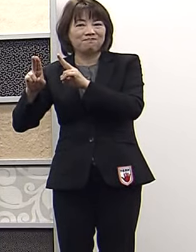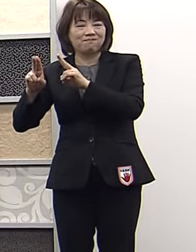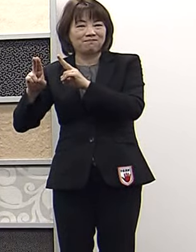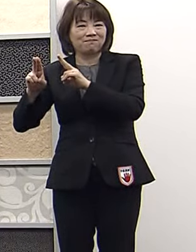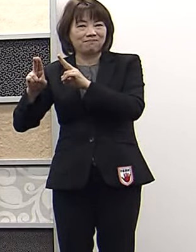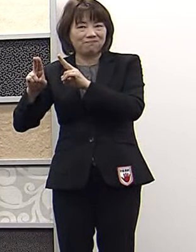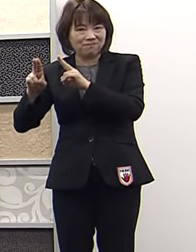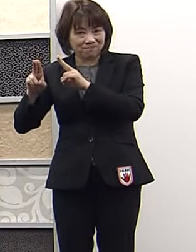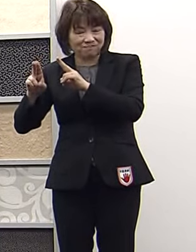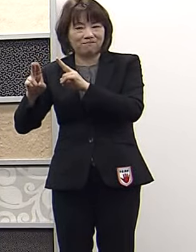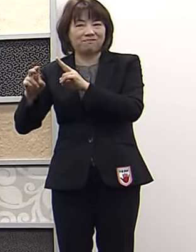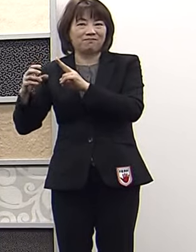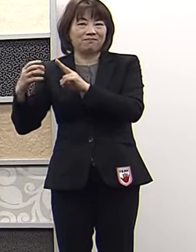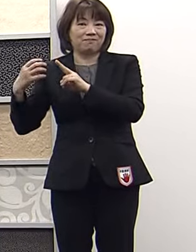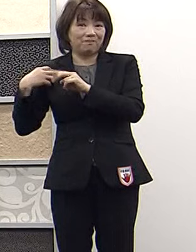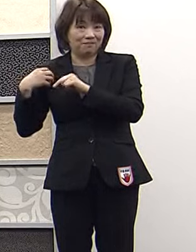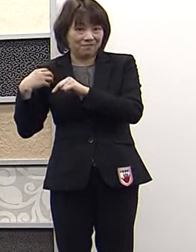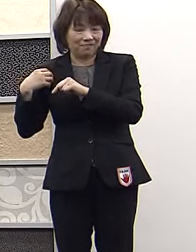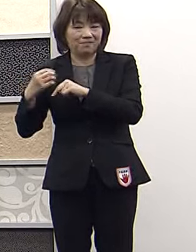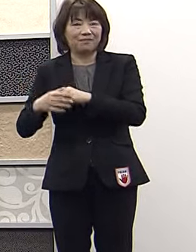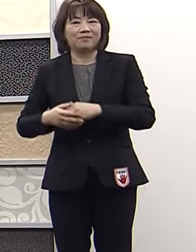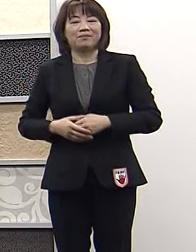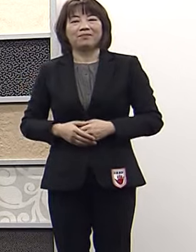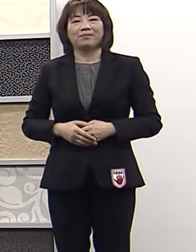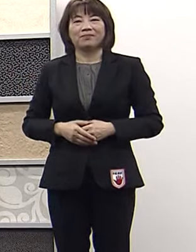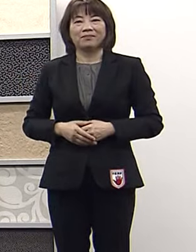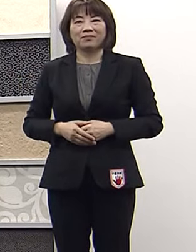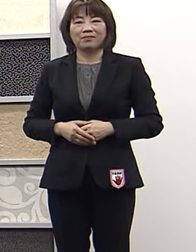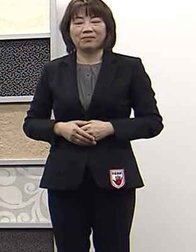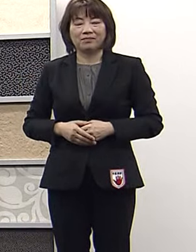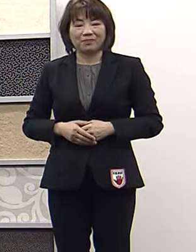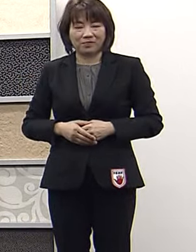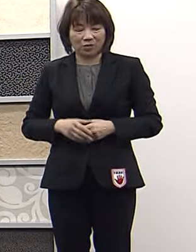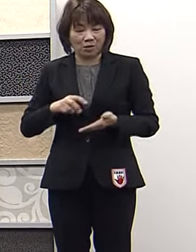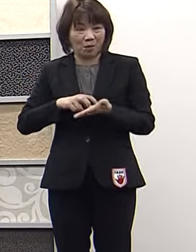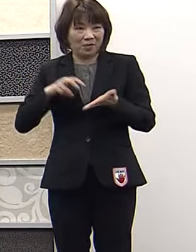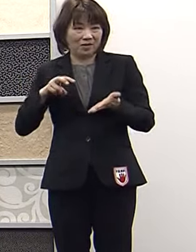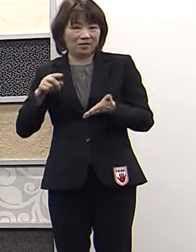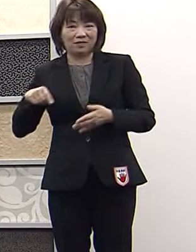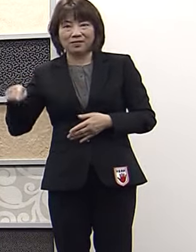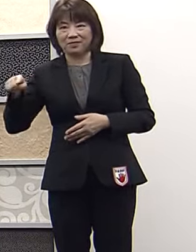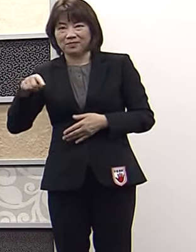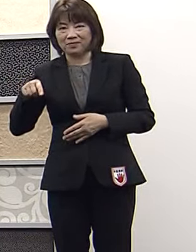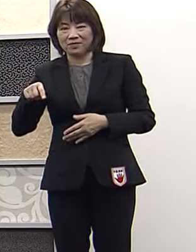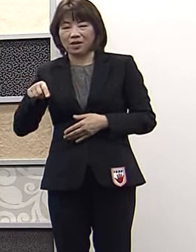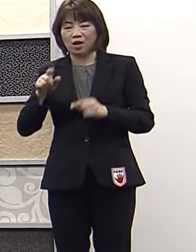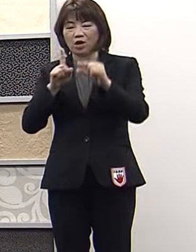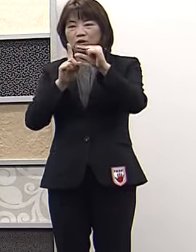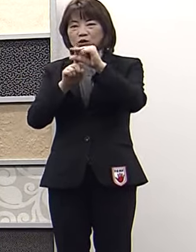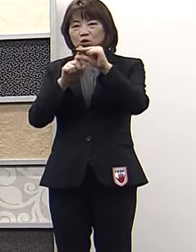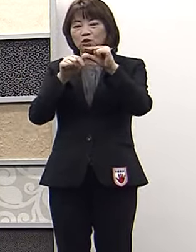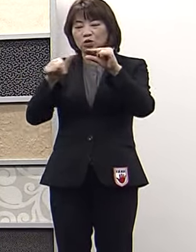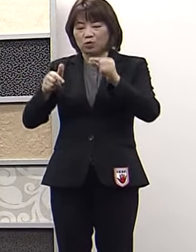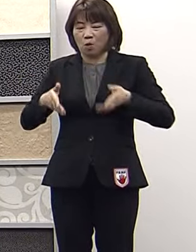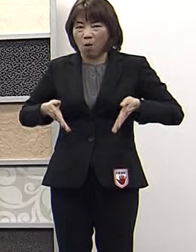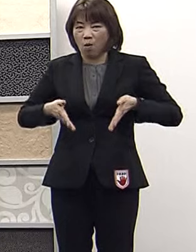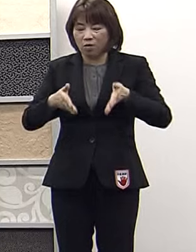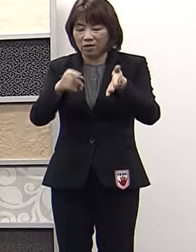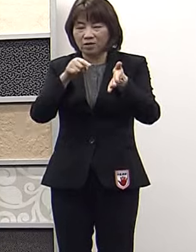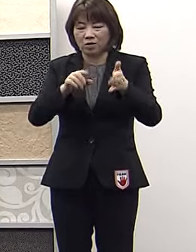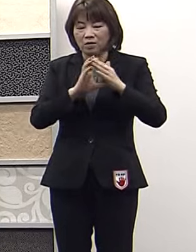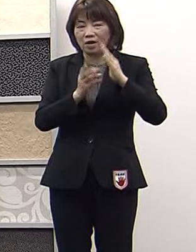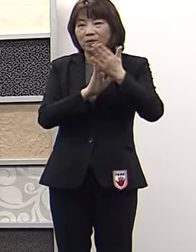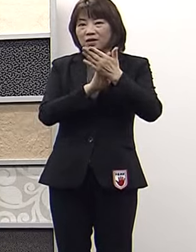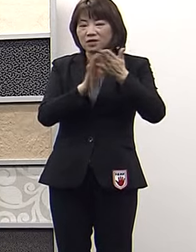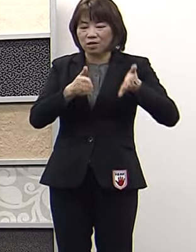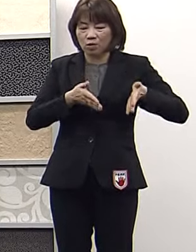登録管ですが、まあ、それがないんですよね。なので、まあ、驚かれたですね、この中央弾道はもちろん山梨県の道路で